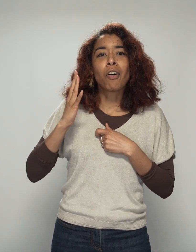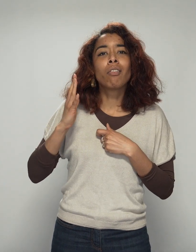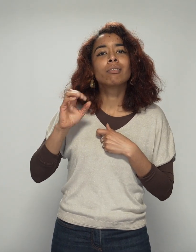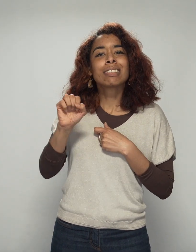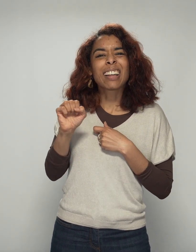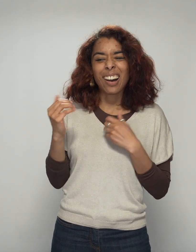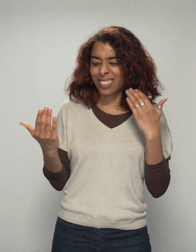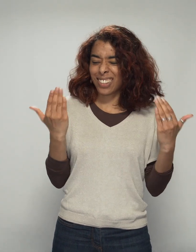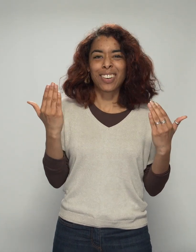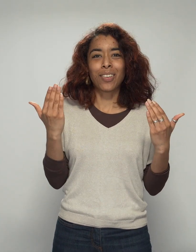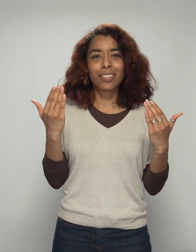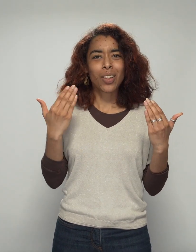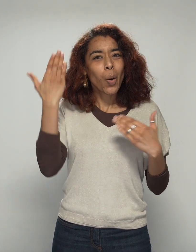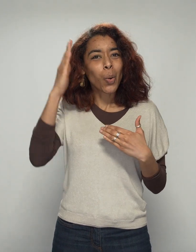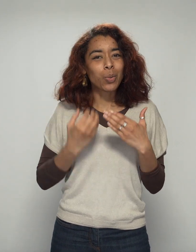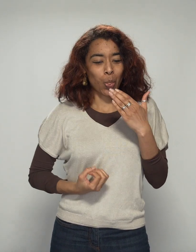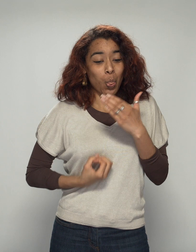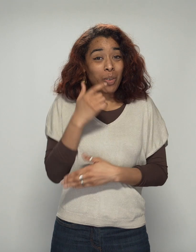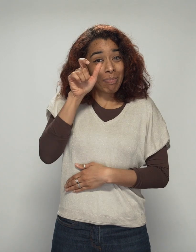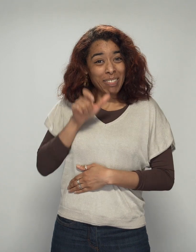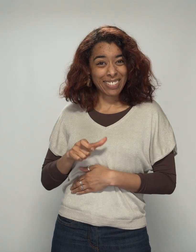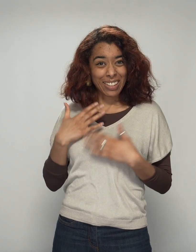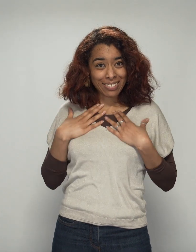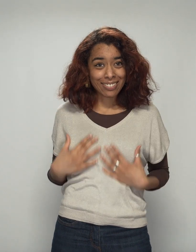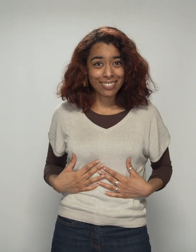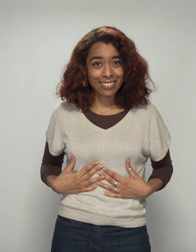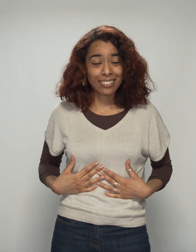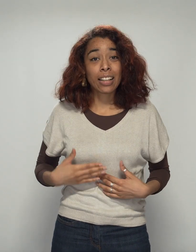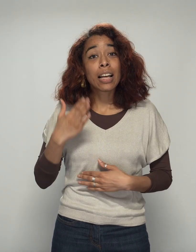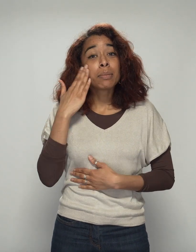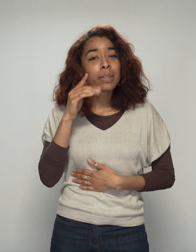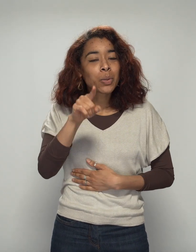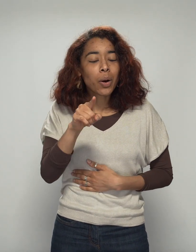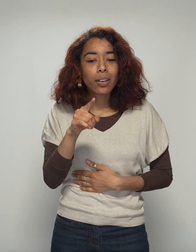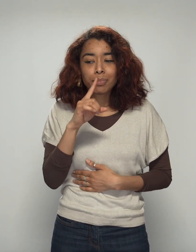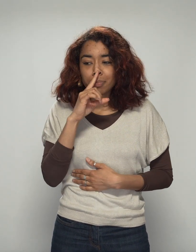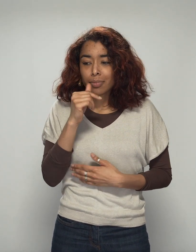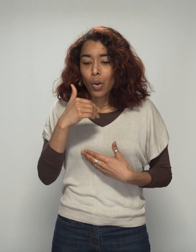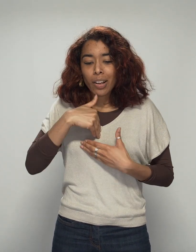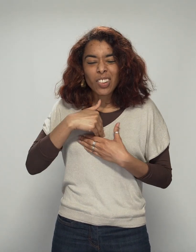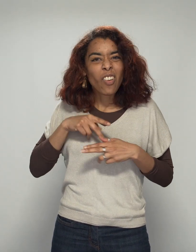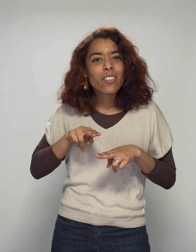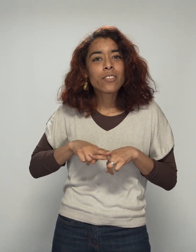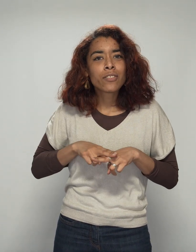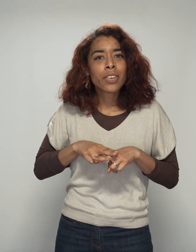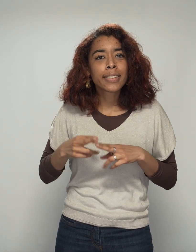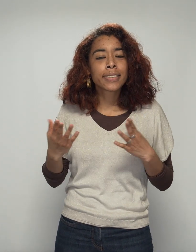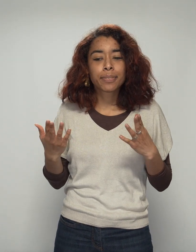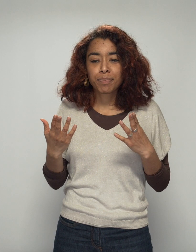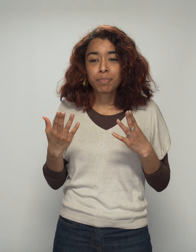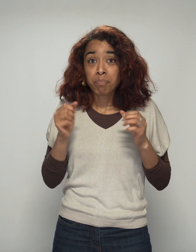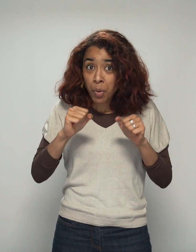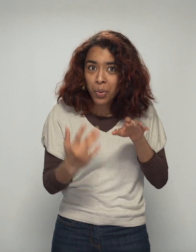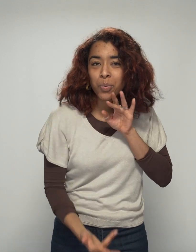suis plus la même Sarah, je suis quelqu'un d'autre. Et je t'invite, toi aussi, si tu as été touché par cette vidéo et que tu sens un